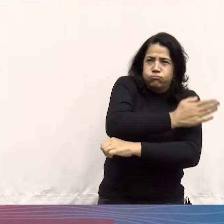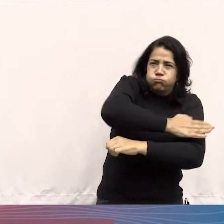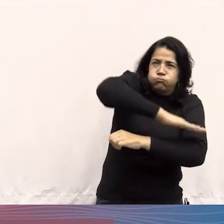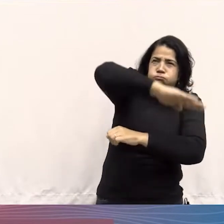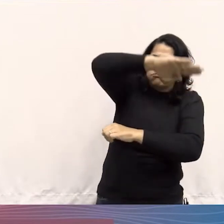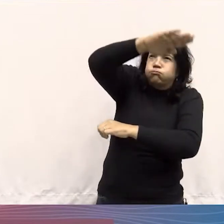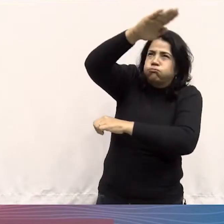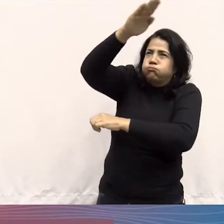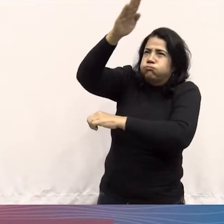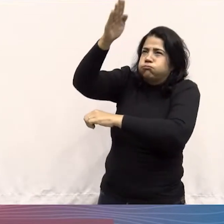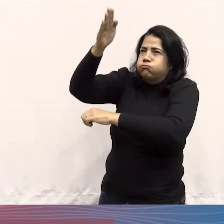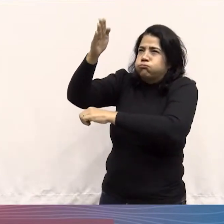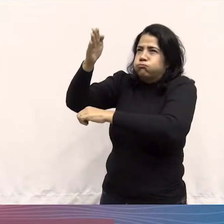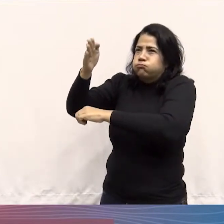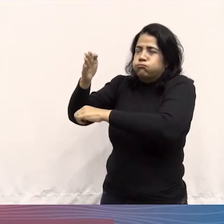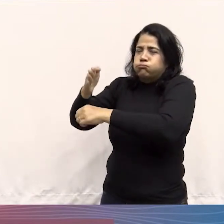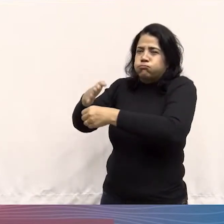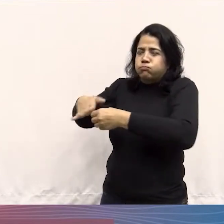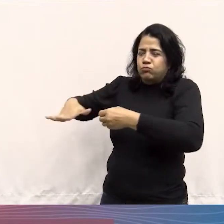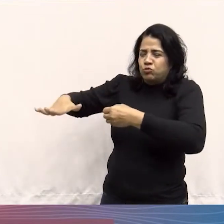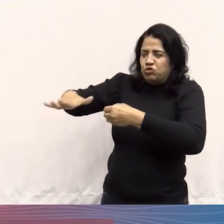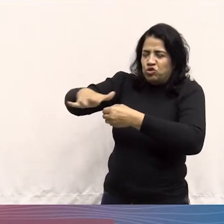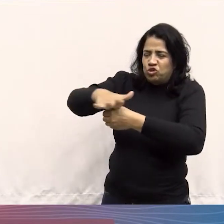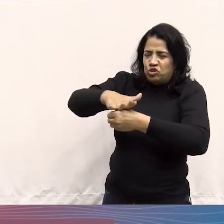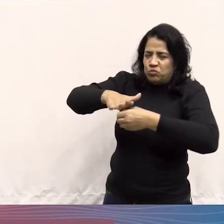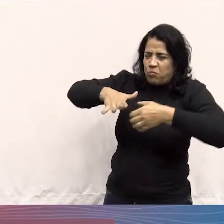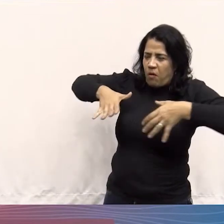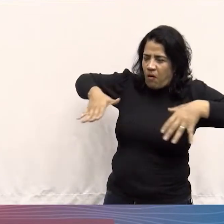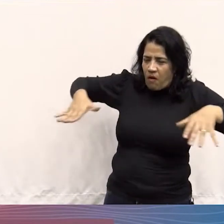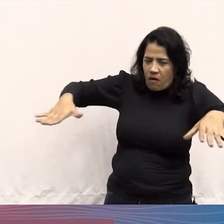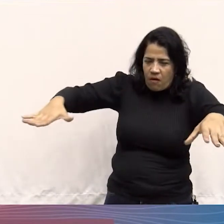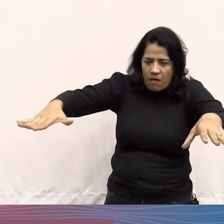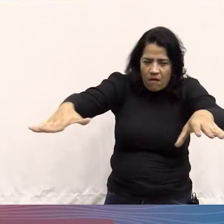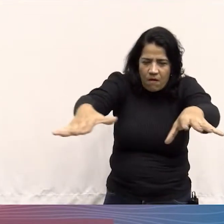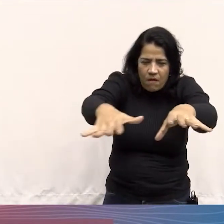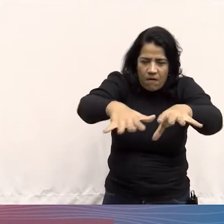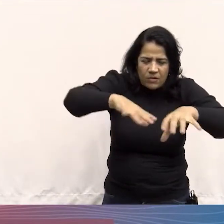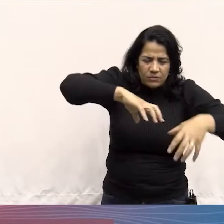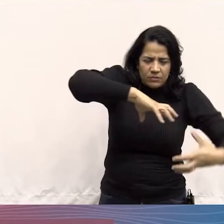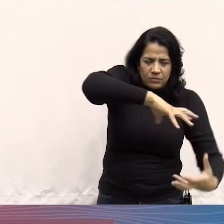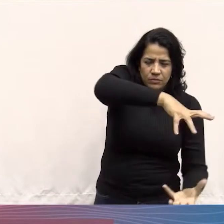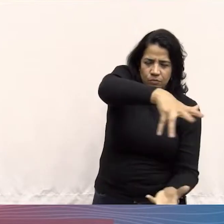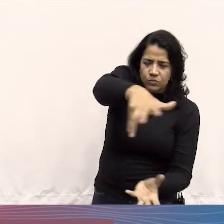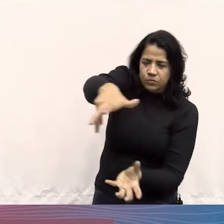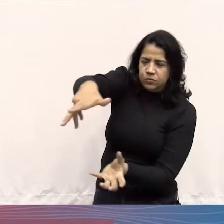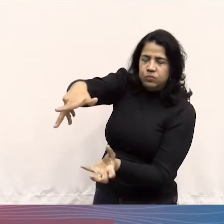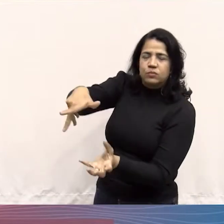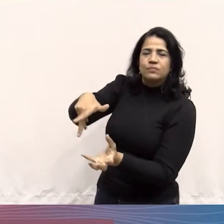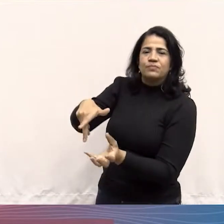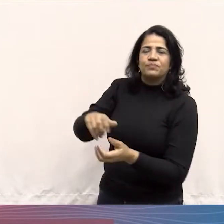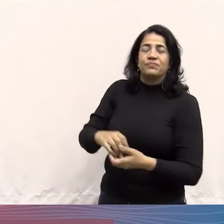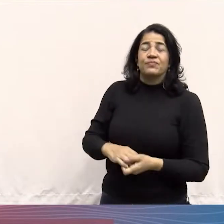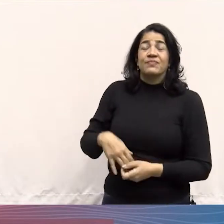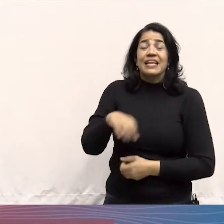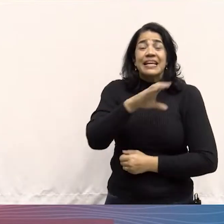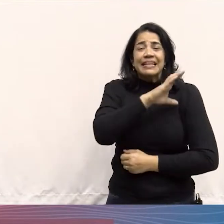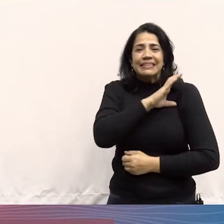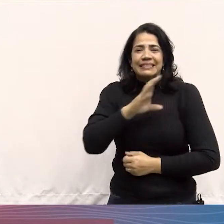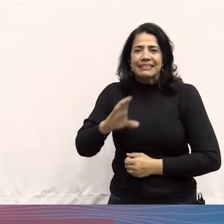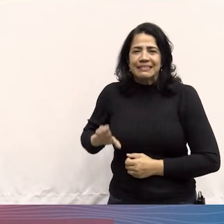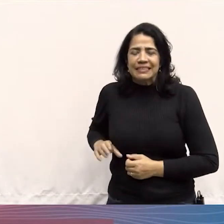encheu toda a terra. Cristo, a igreja, vai virar uma